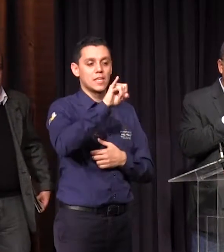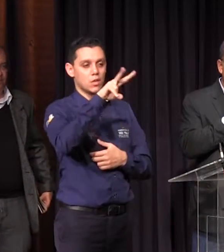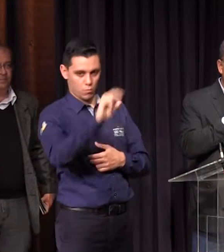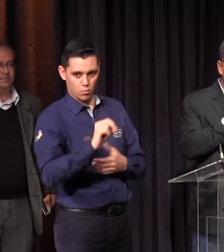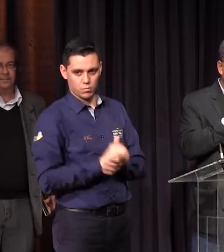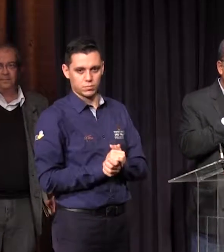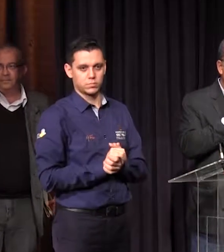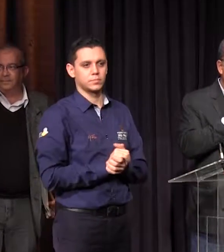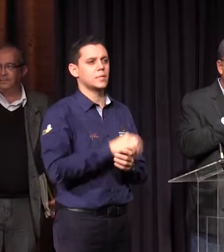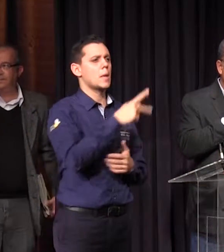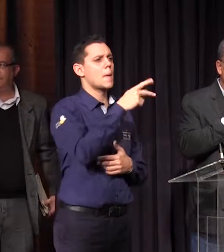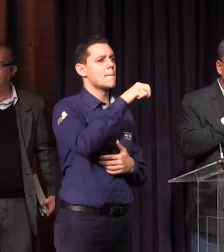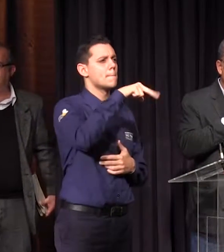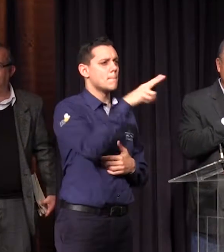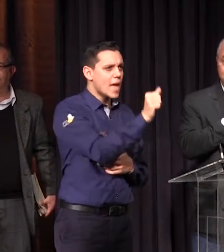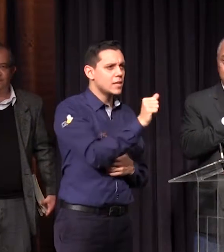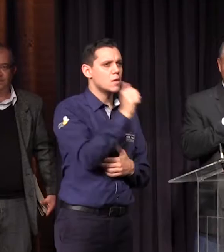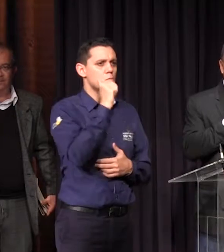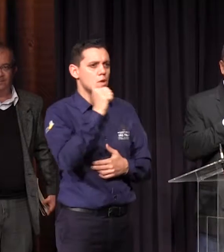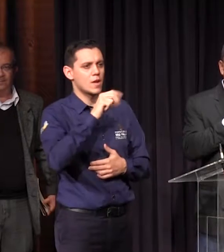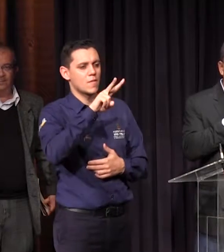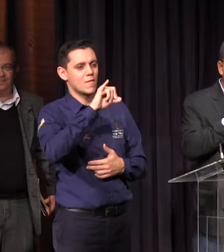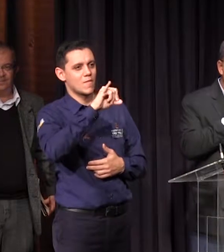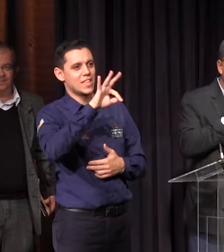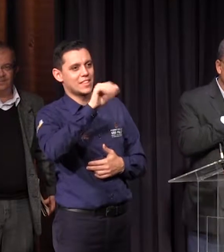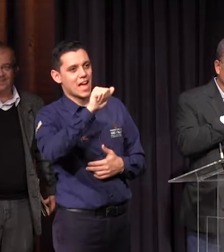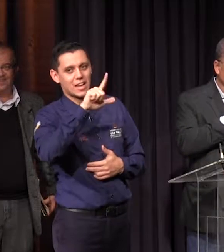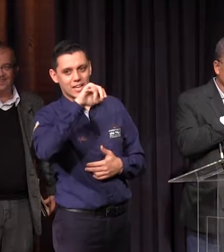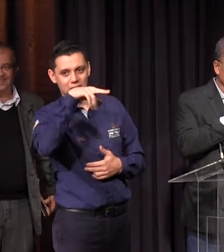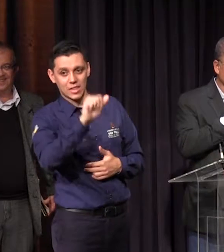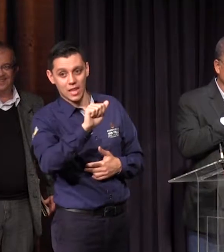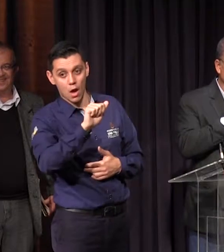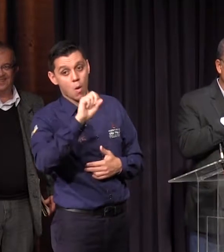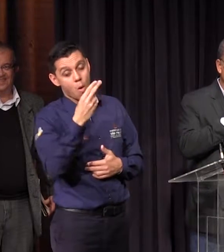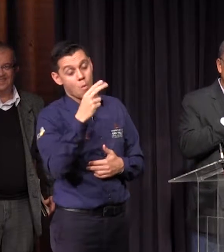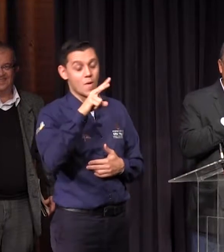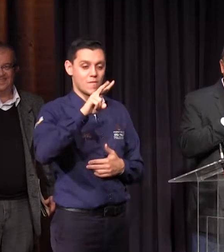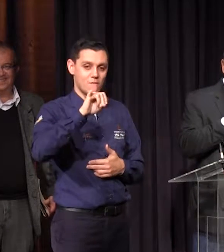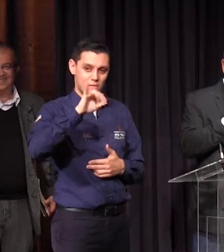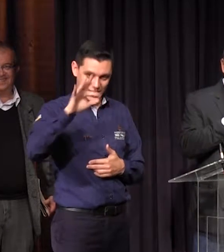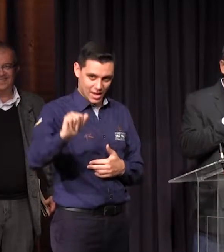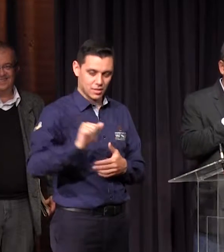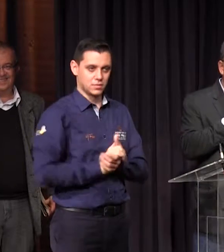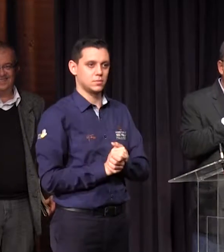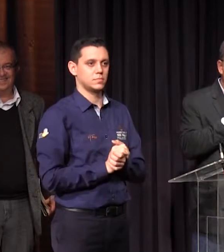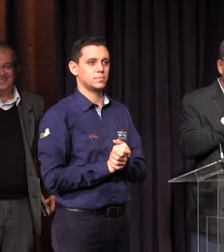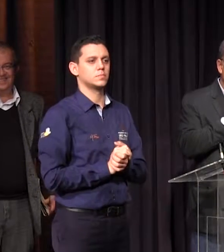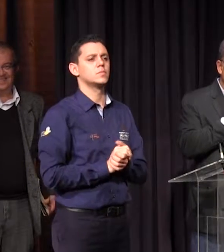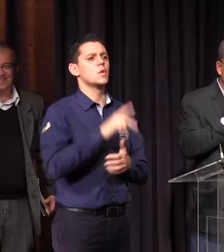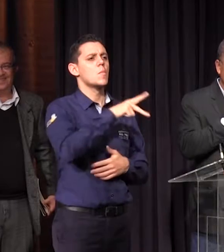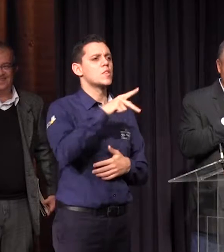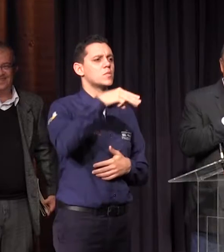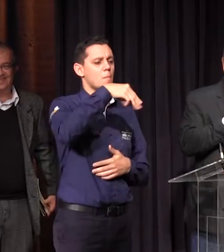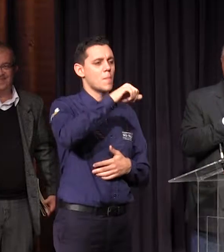tenha vitalina ou vita de grazi a professora míriam